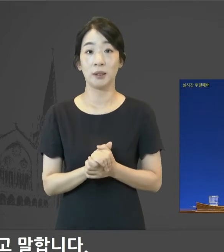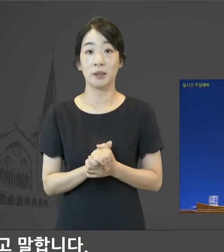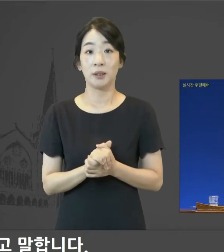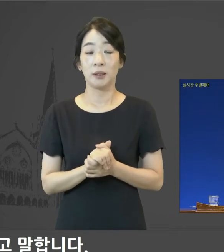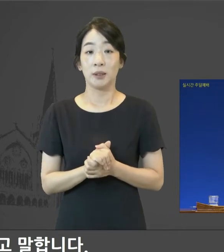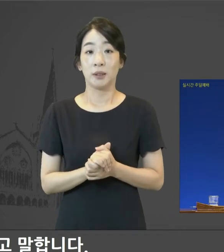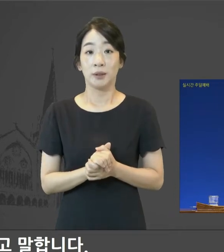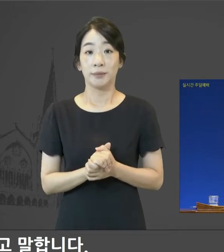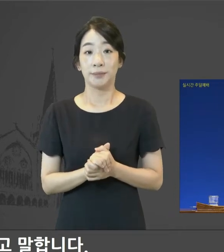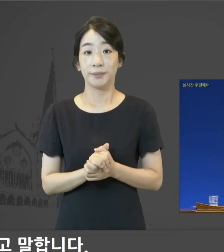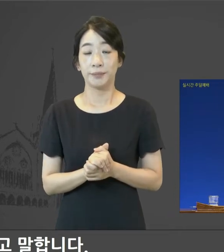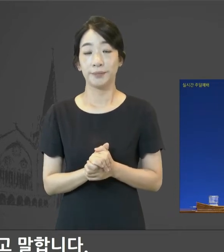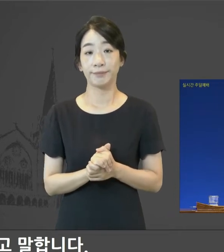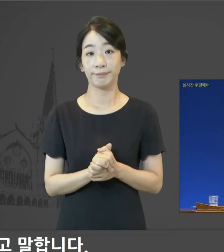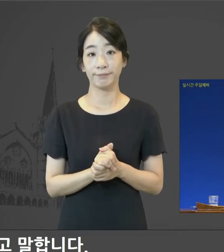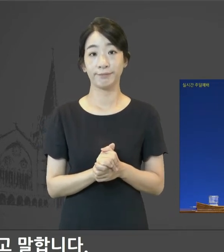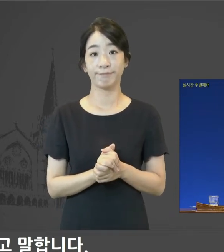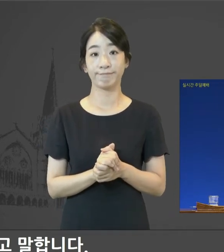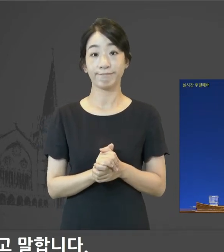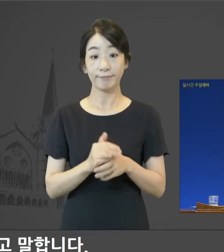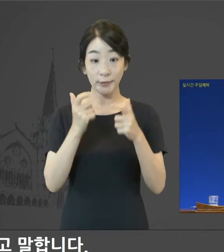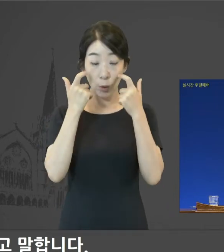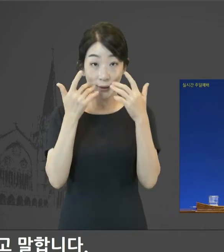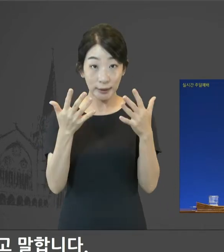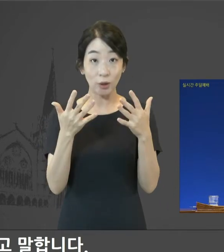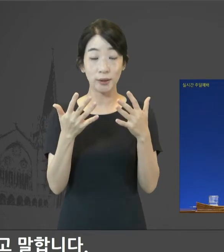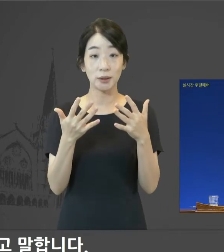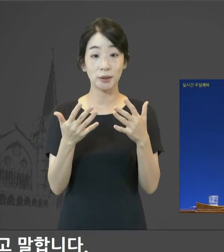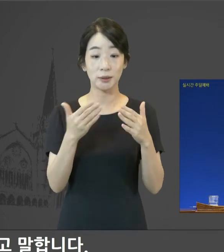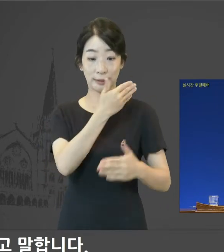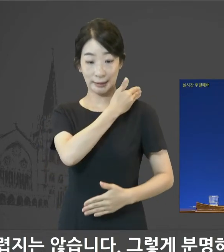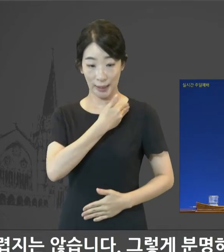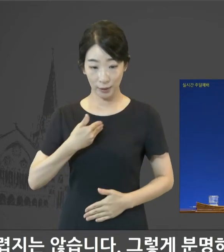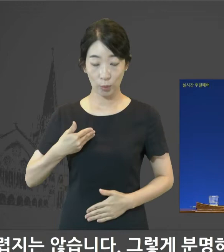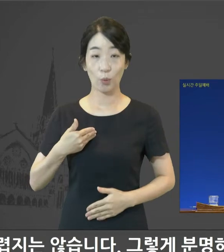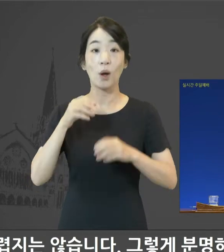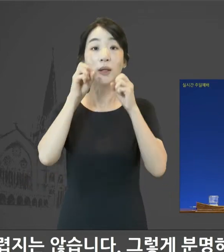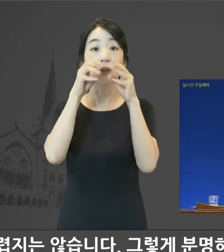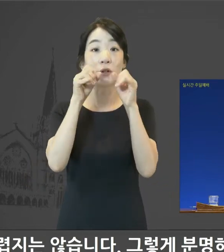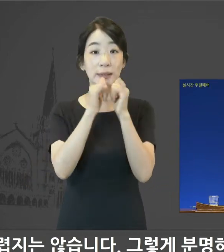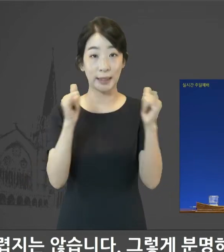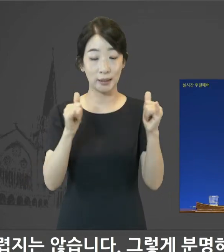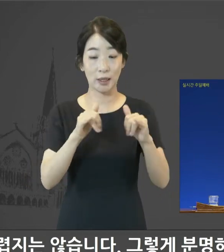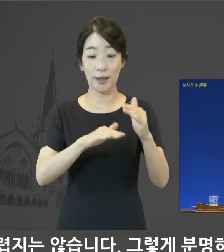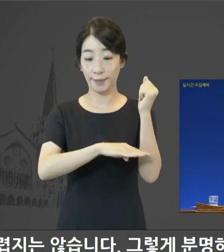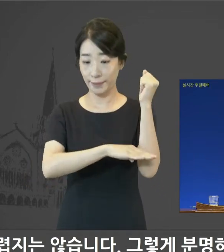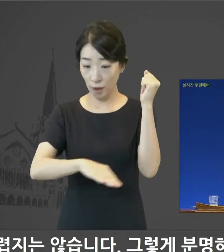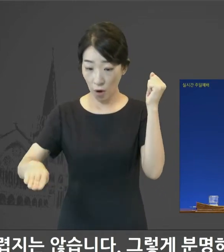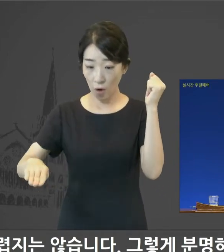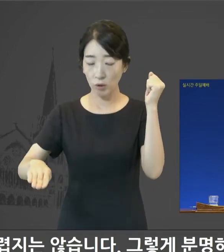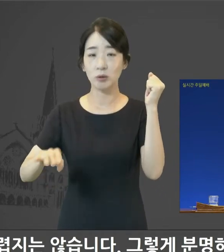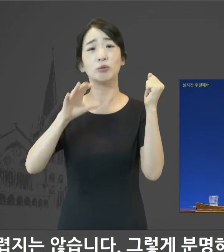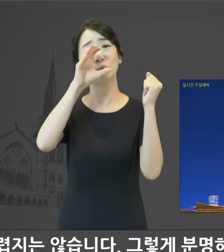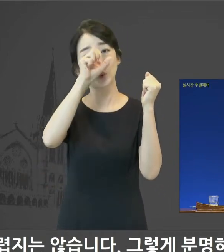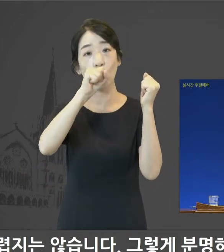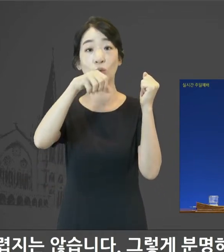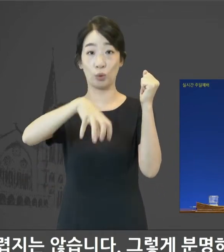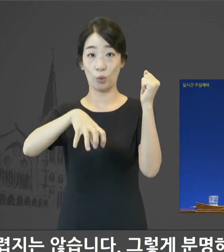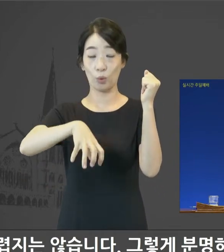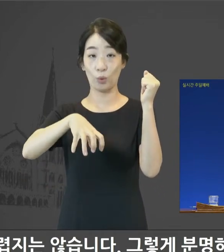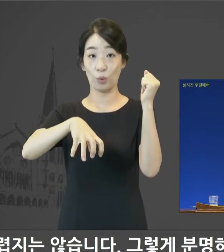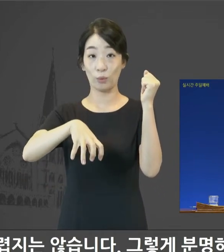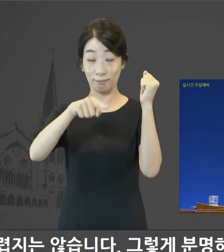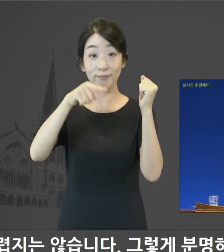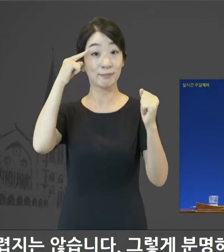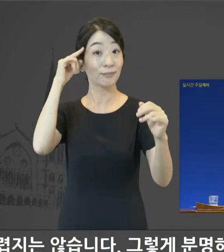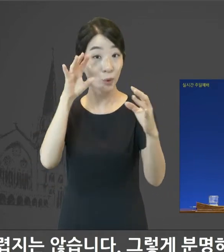그렇게 분명하지도 않습니다. 더욱더 분명한 것은 뭐냐면 사도들과 선지자들의 터라는 것은 굉장히 좋은 터라는 의미죠. 여러분, 이것은 동의해